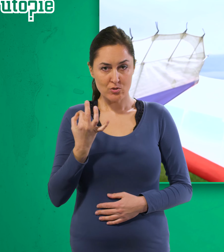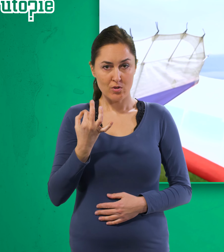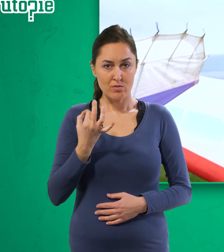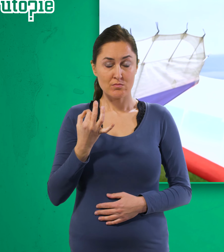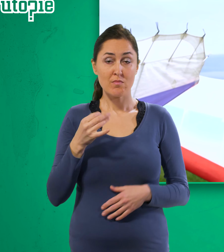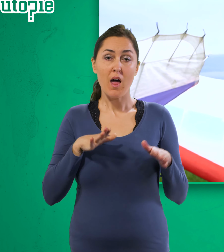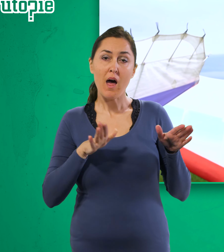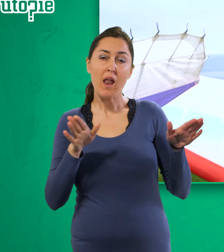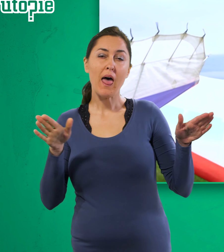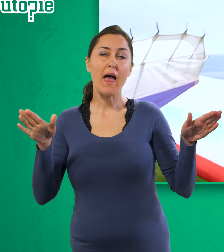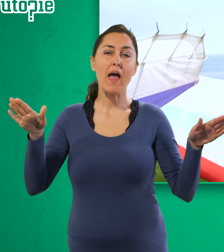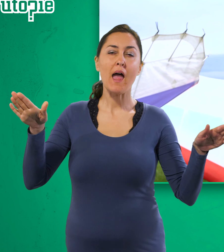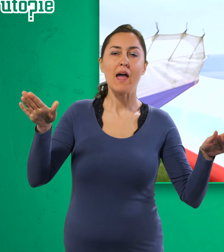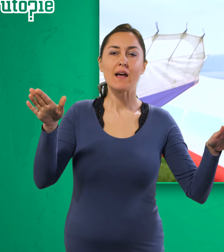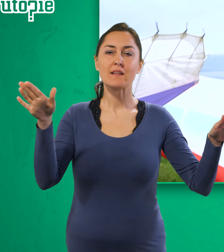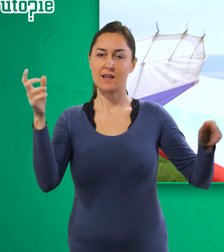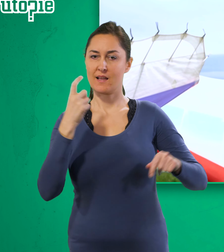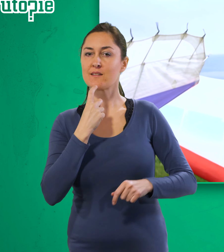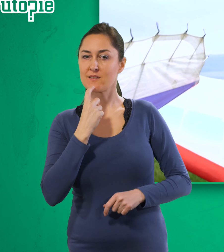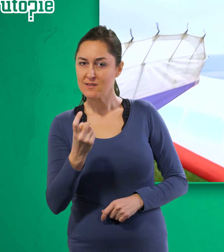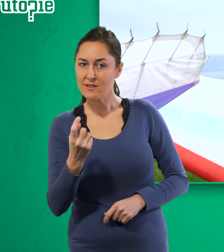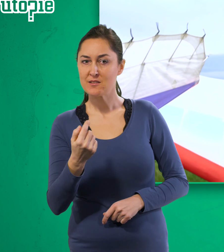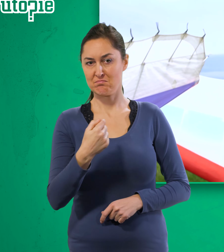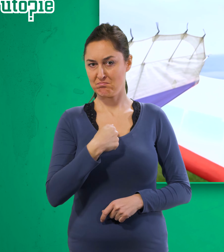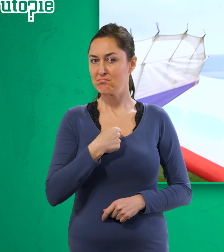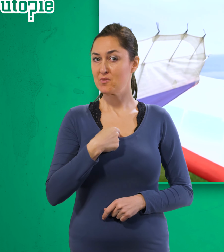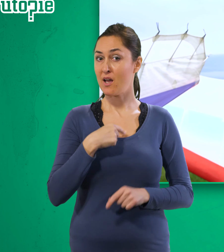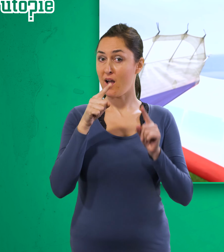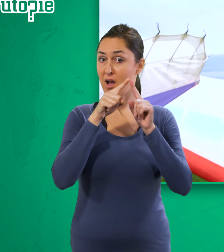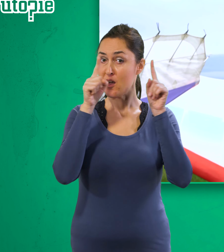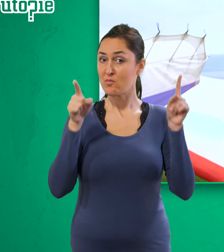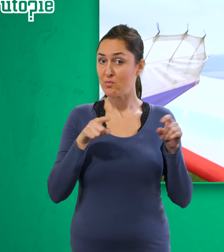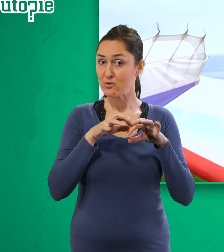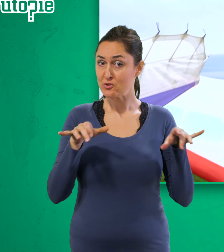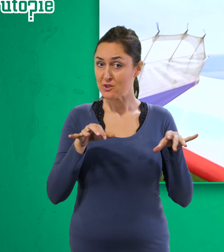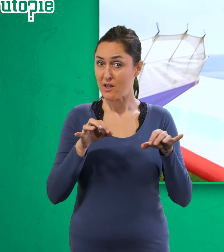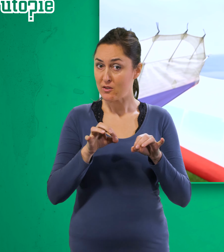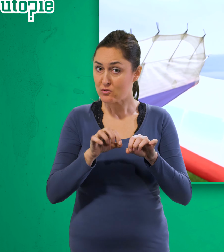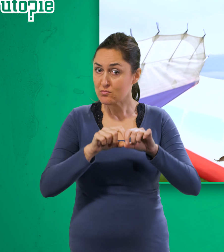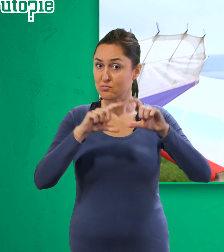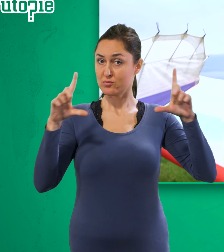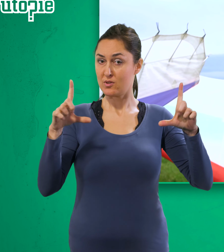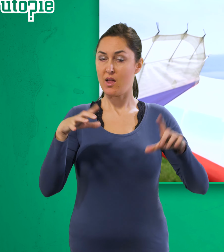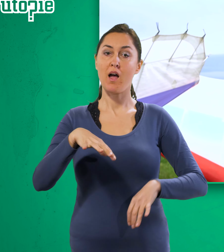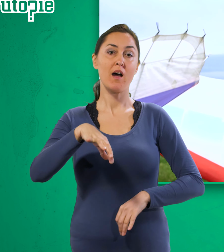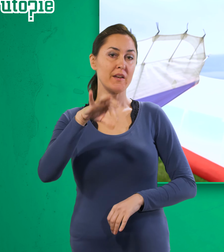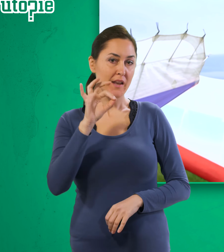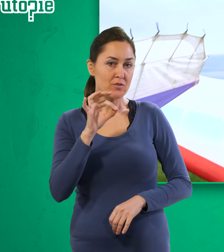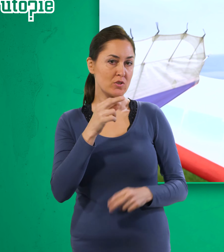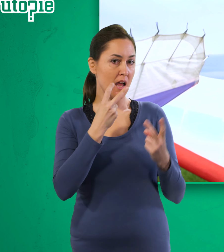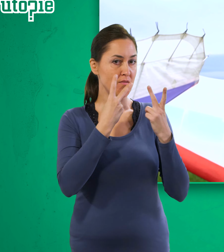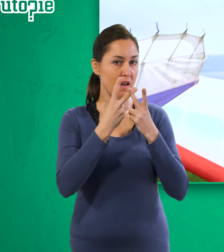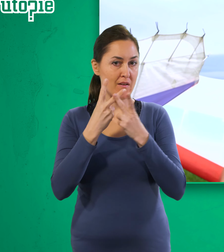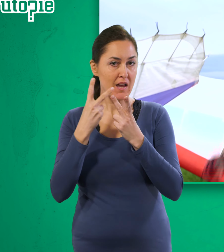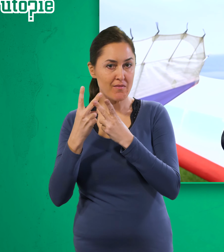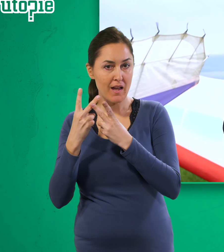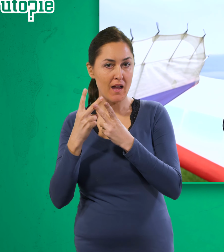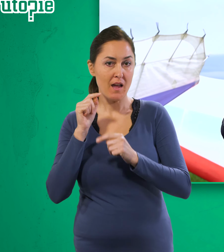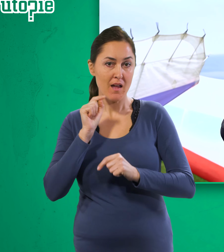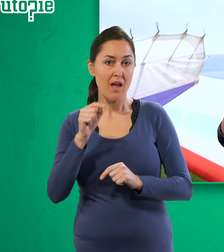spousta sportů. A tak jsem se začala sedla k počítači, tam jsem si našla stránky lítání, něco o lítání a tam bylo napsáno